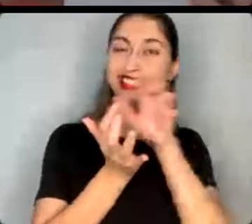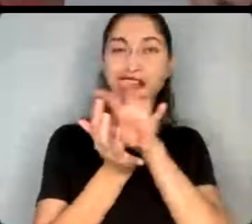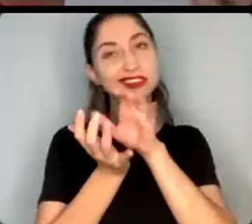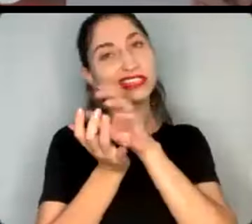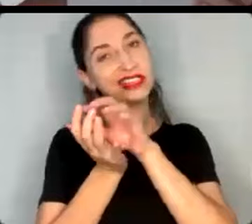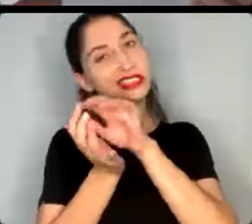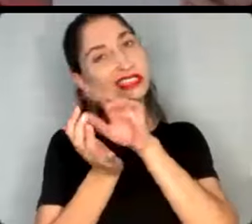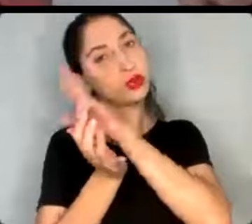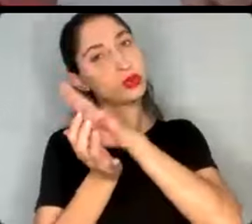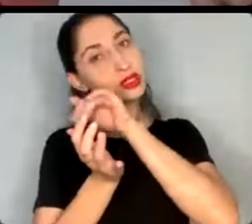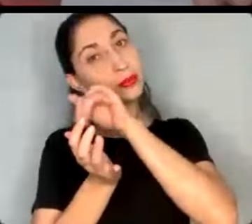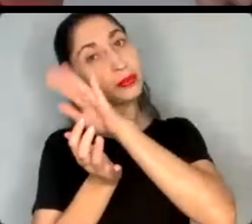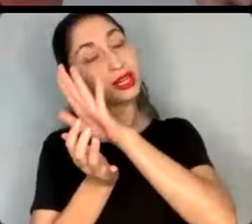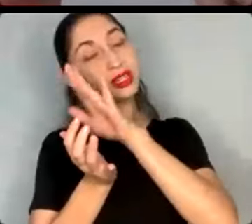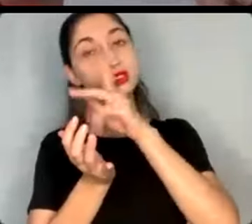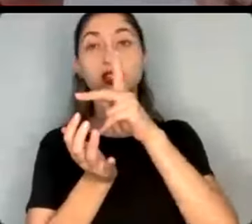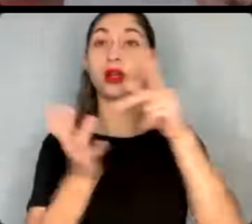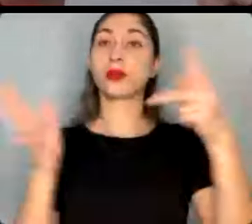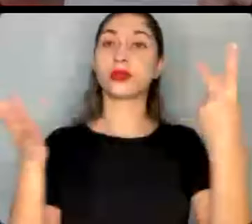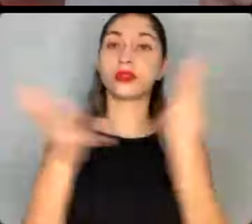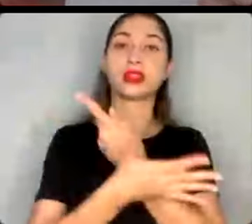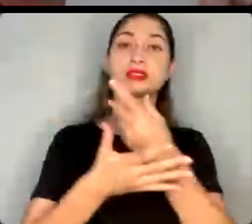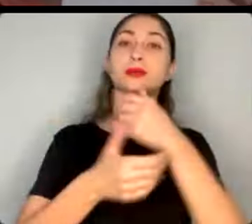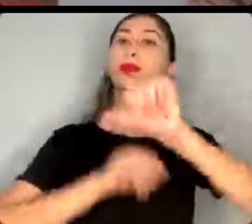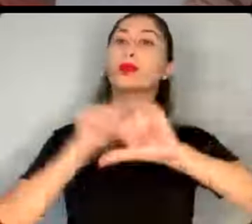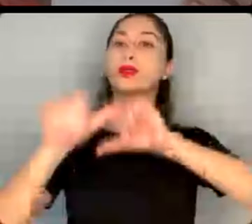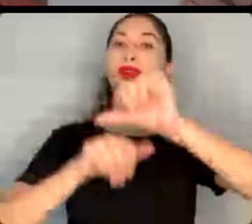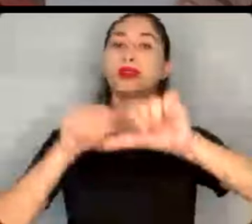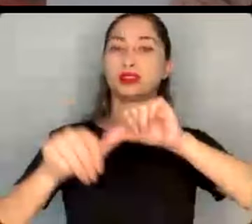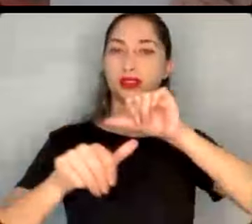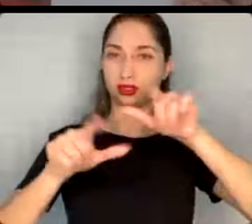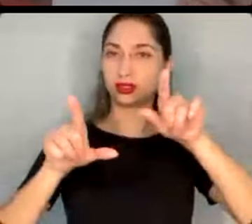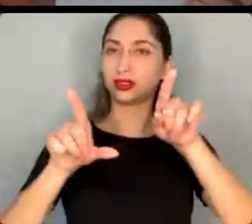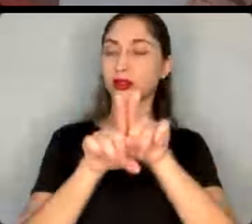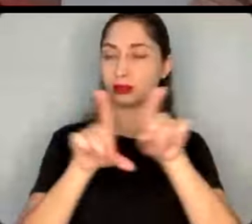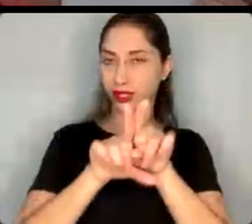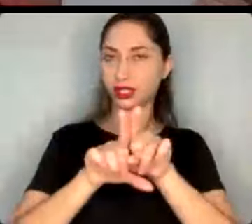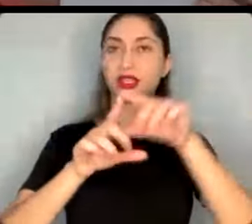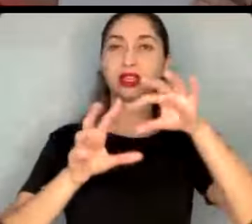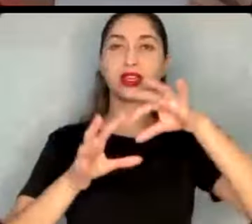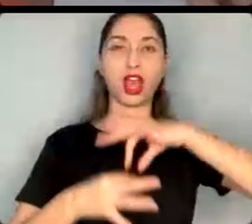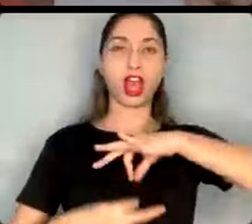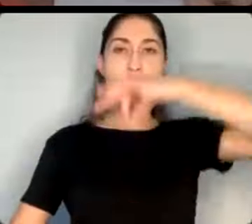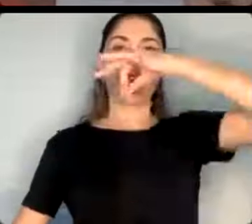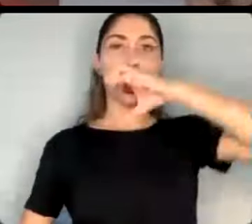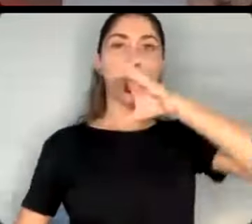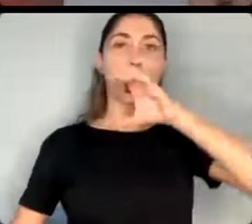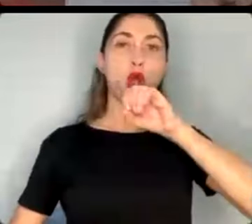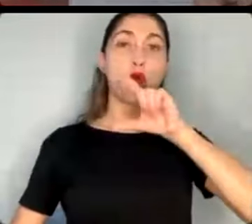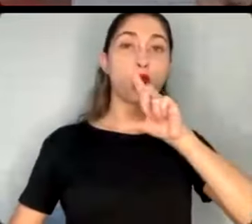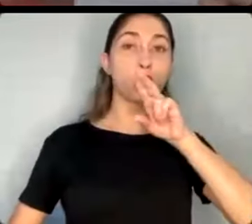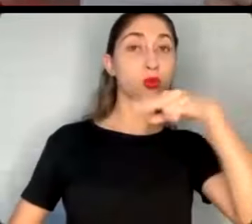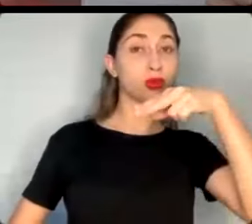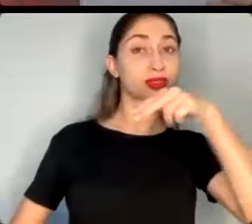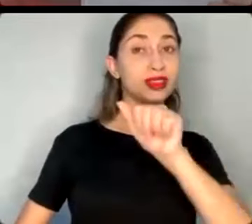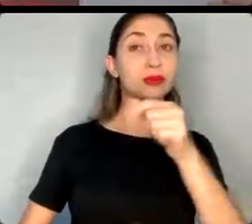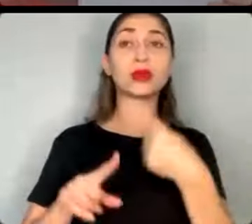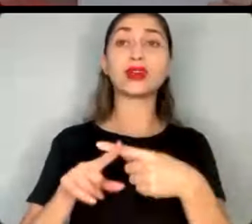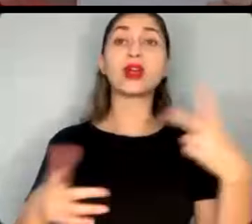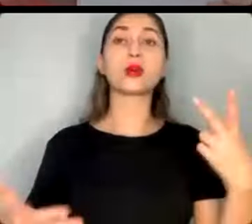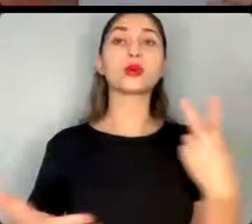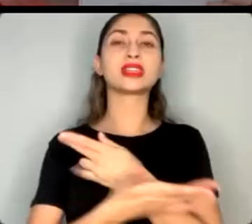ter na coluna também alguma alteração. Mas todas essas compensações são compensações comuns,